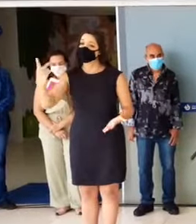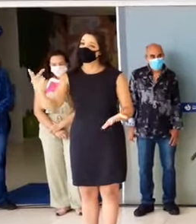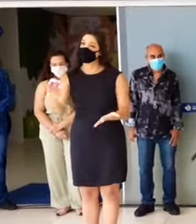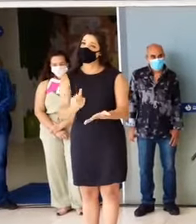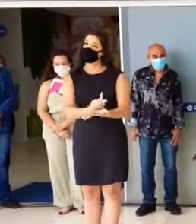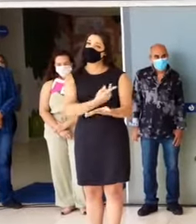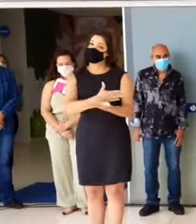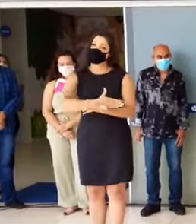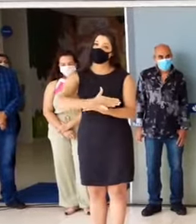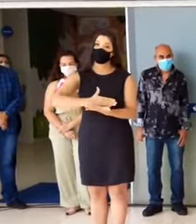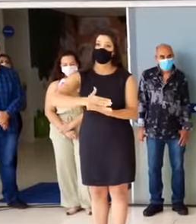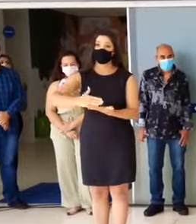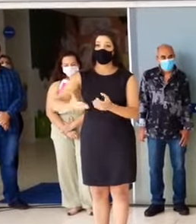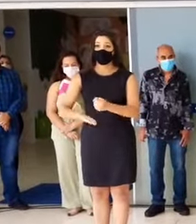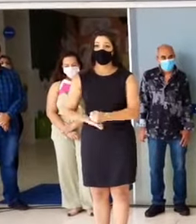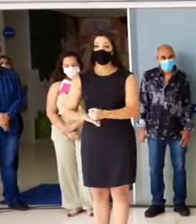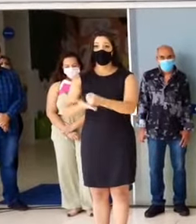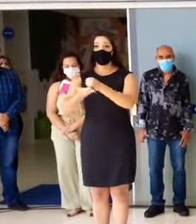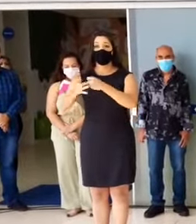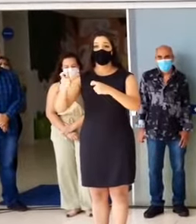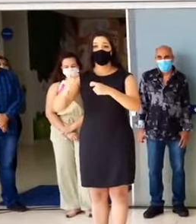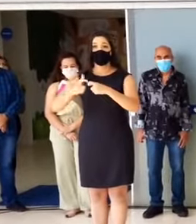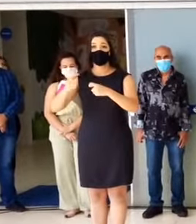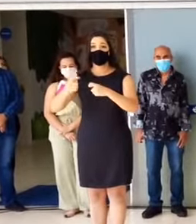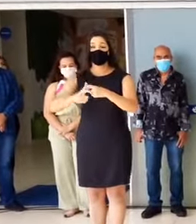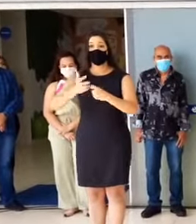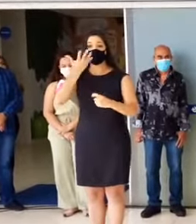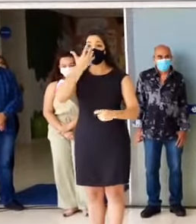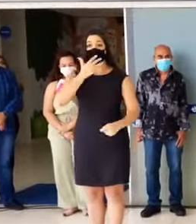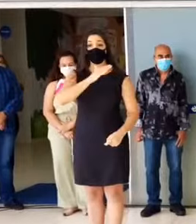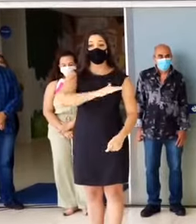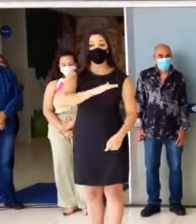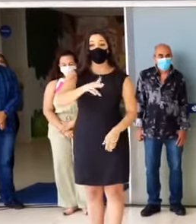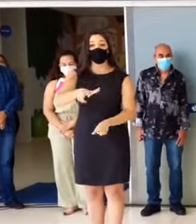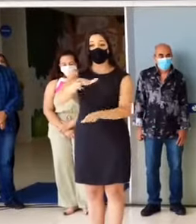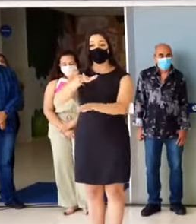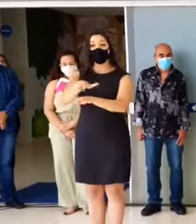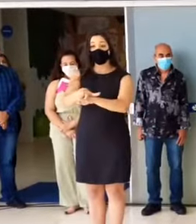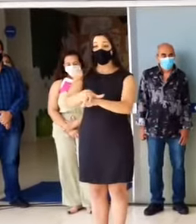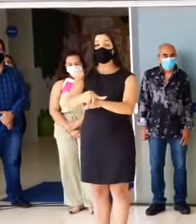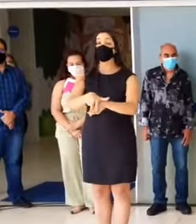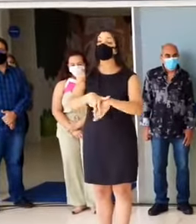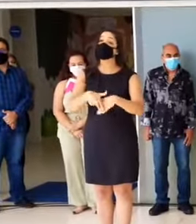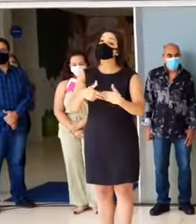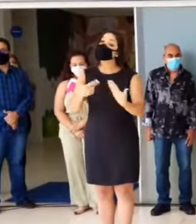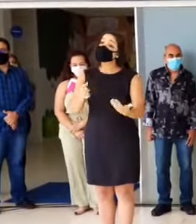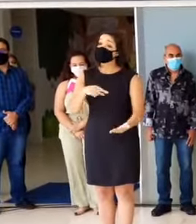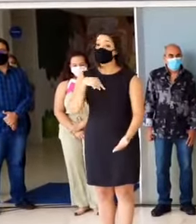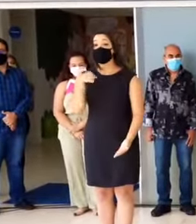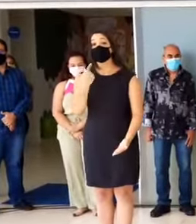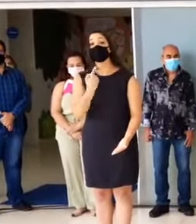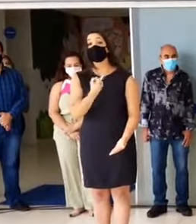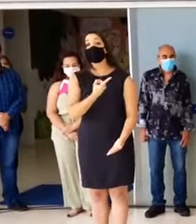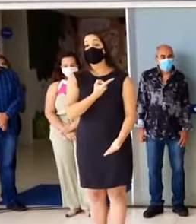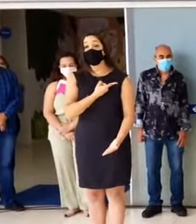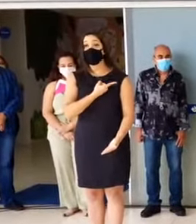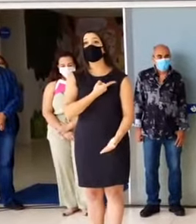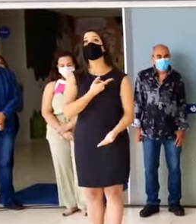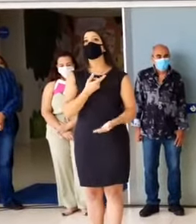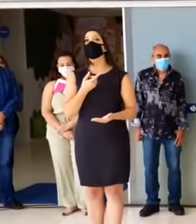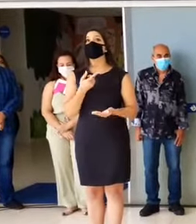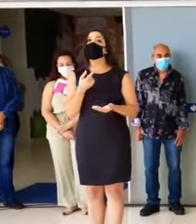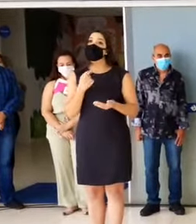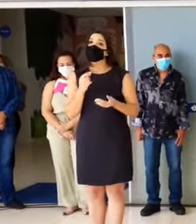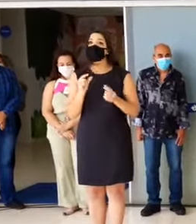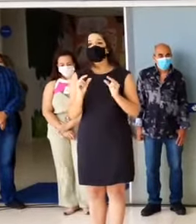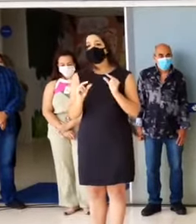para assistência médica infantil em internação e todos nós termos um